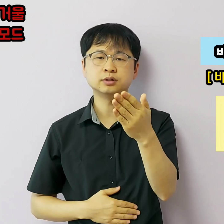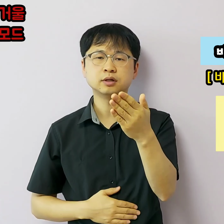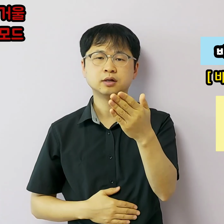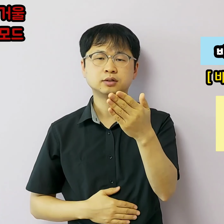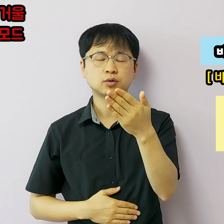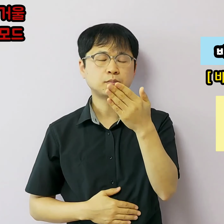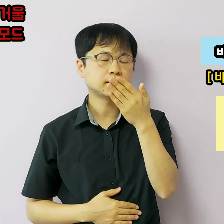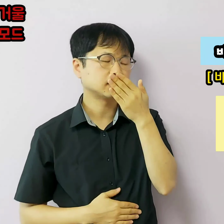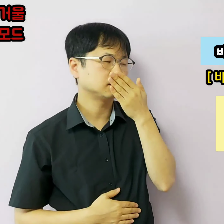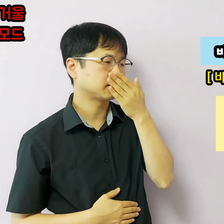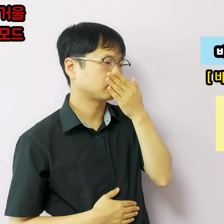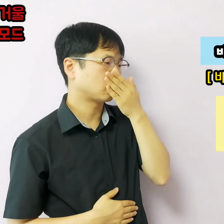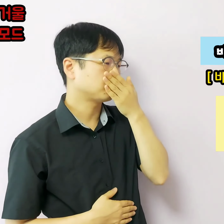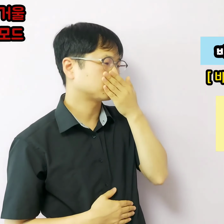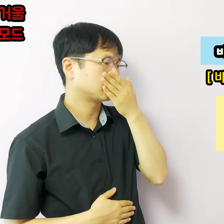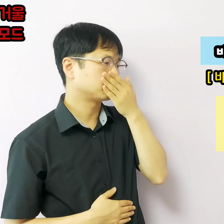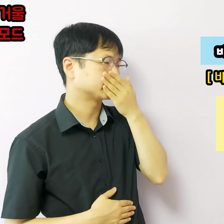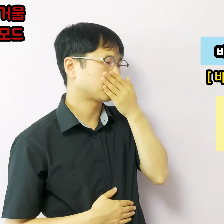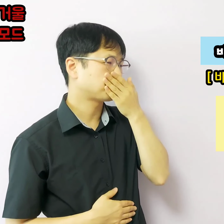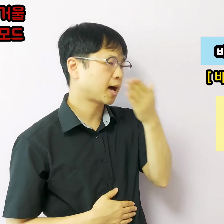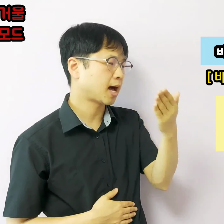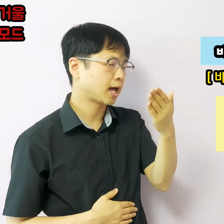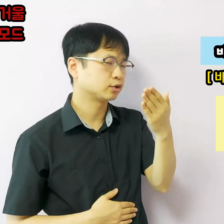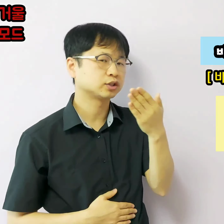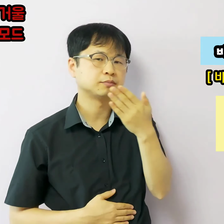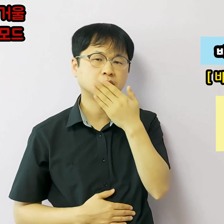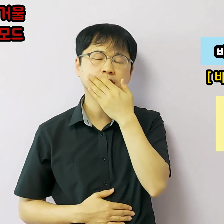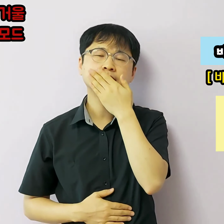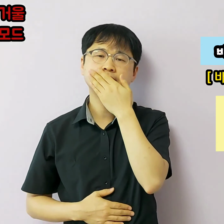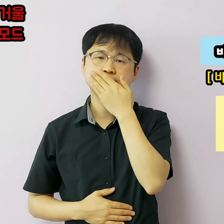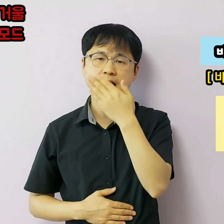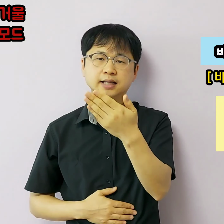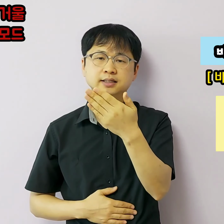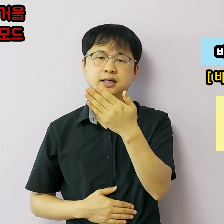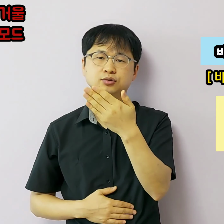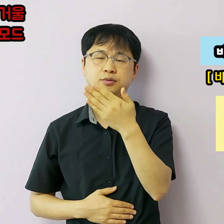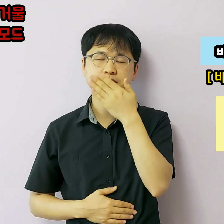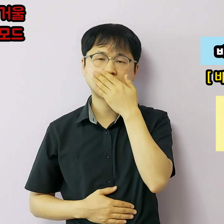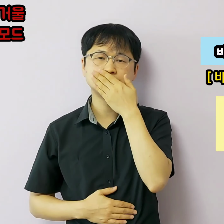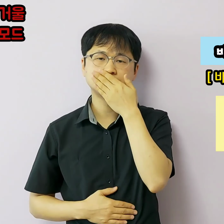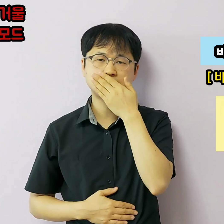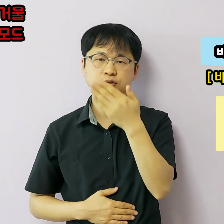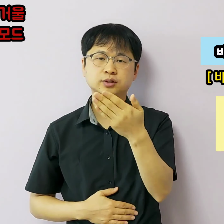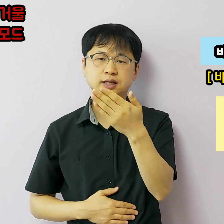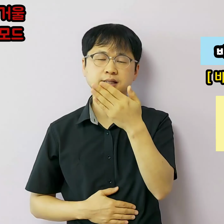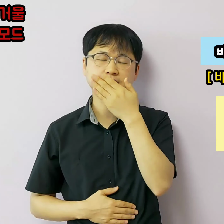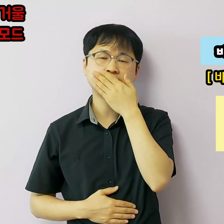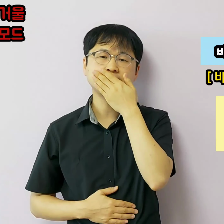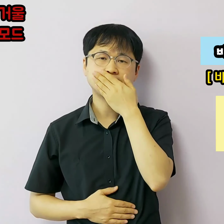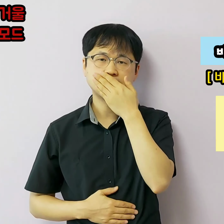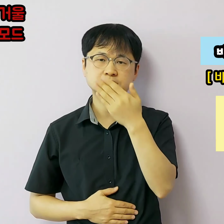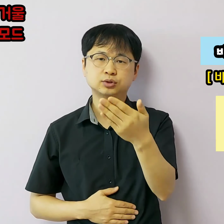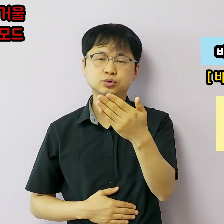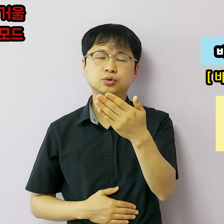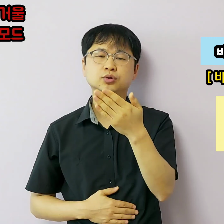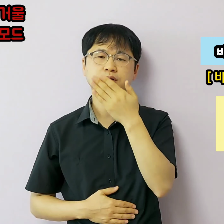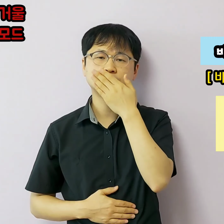수어는 손바닥을 입에 대고 앞으로 내밀면서 파 해주시면 가능이라는 수어입니다. 뭐뭐 할 수 있다 할 때 할 수,